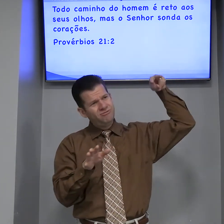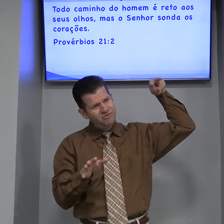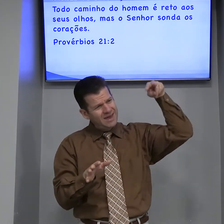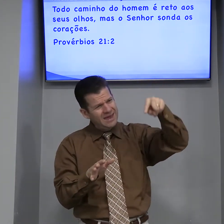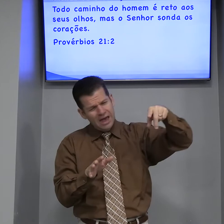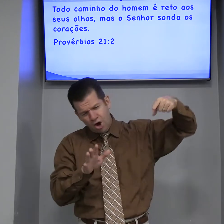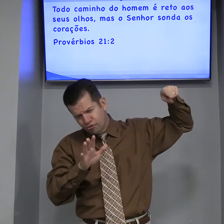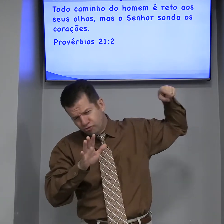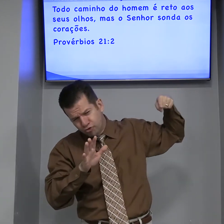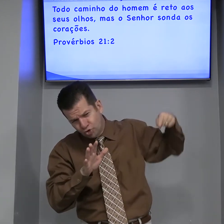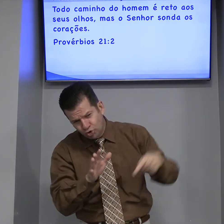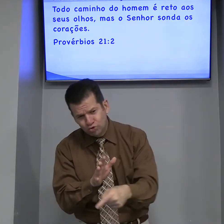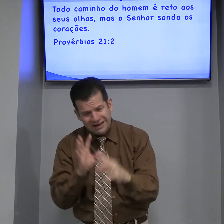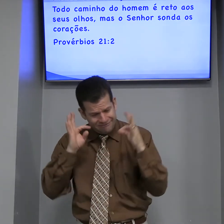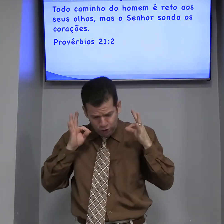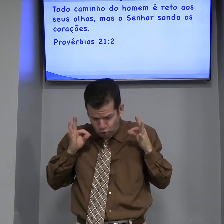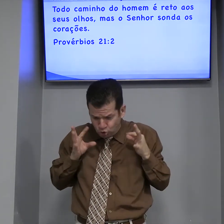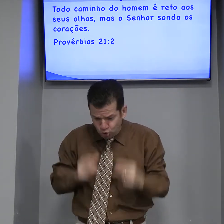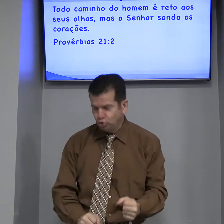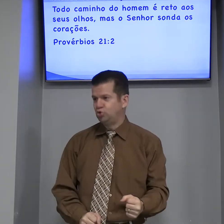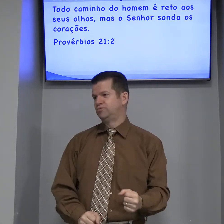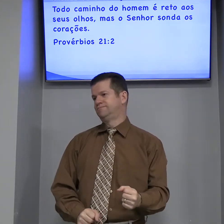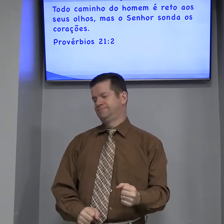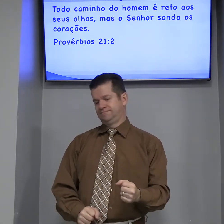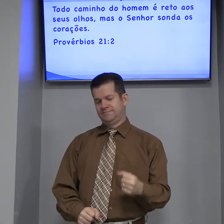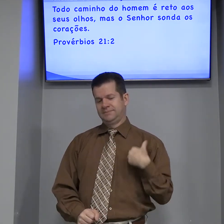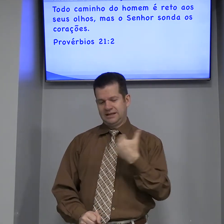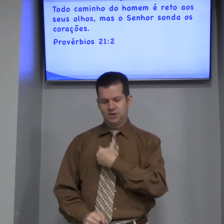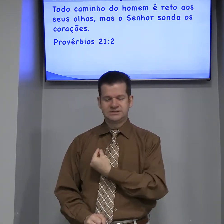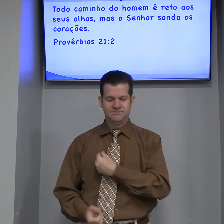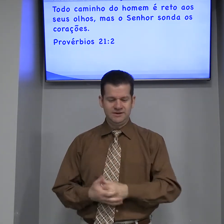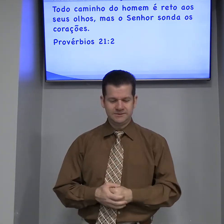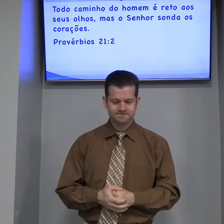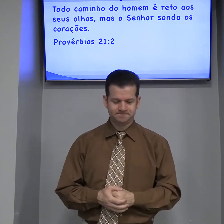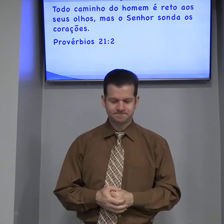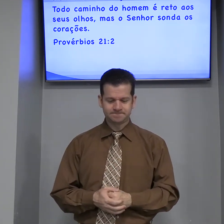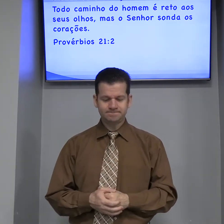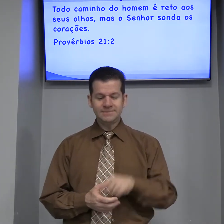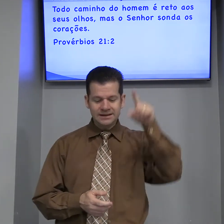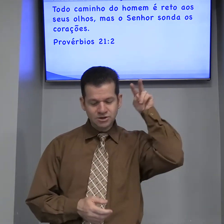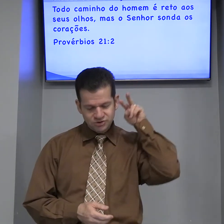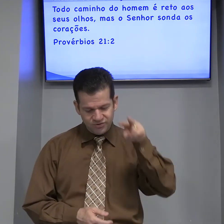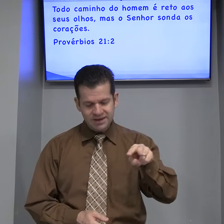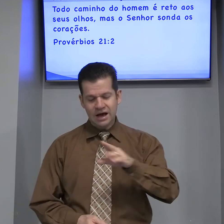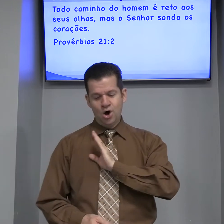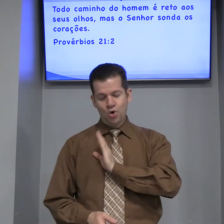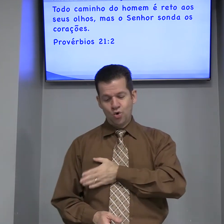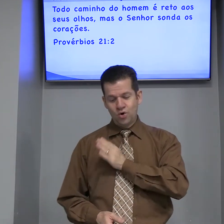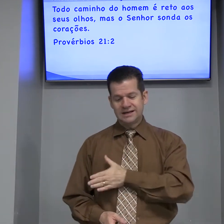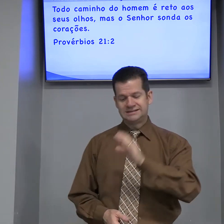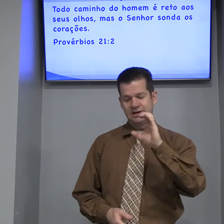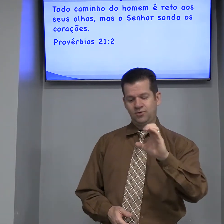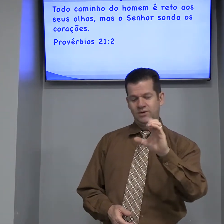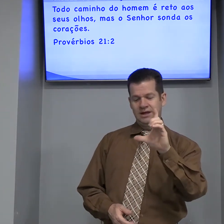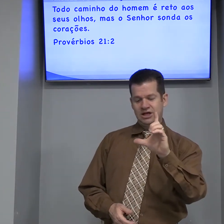vê fundo, Ele vê tudo da nossa vida. Deus via o coração